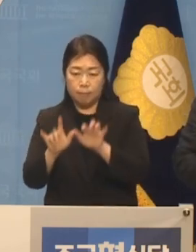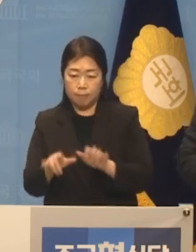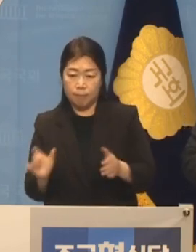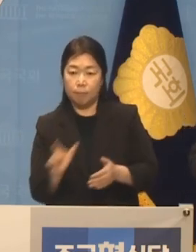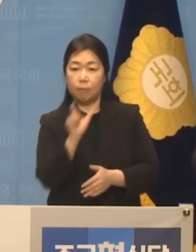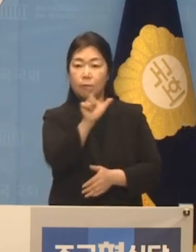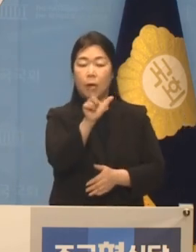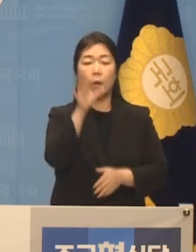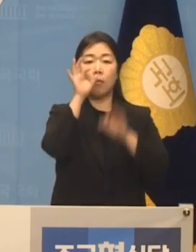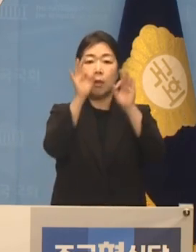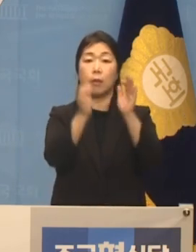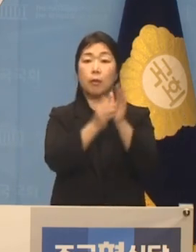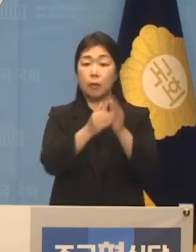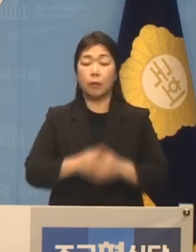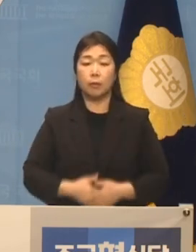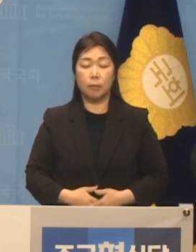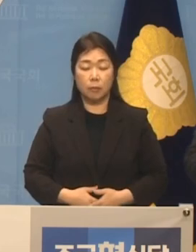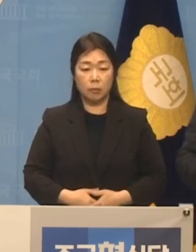제가 보았습니다.